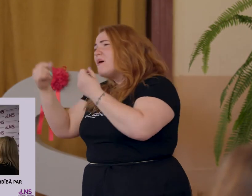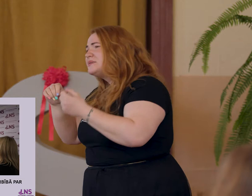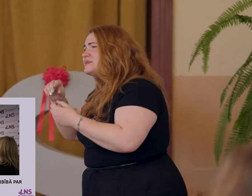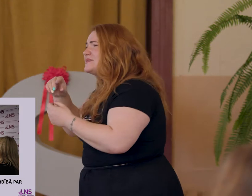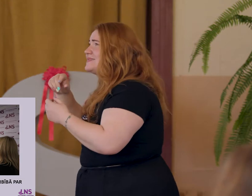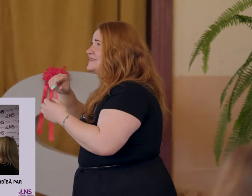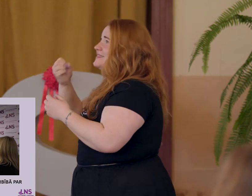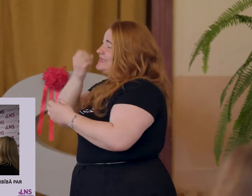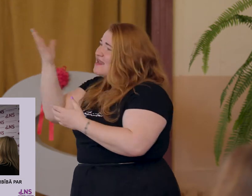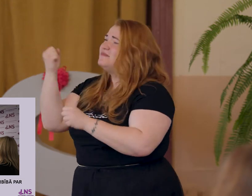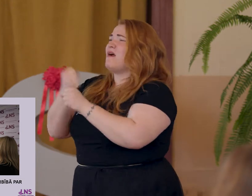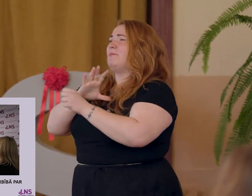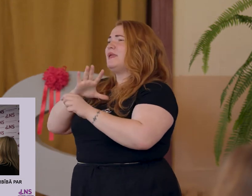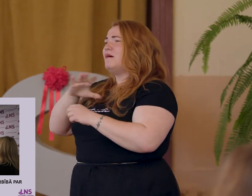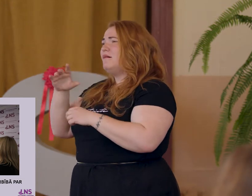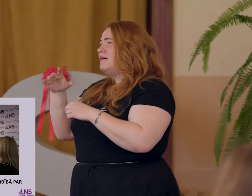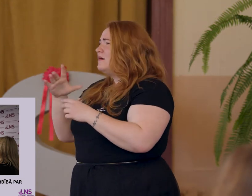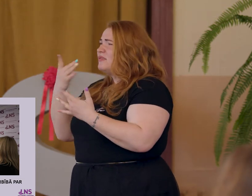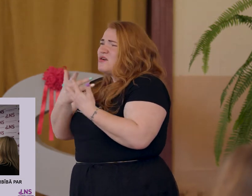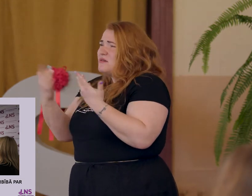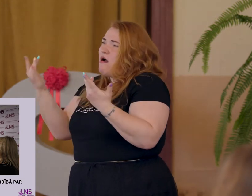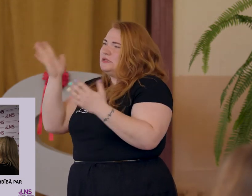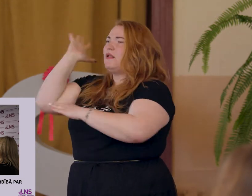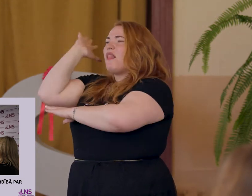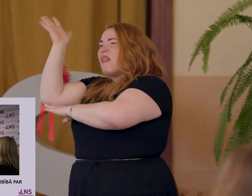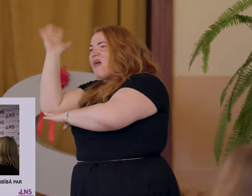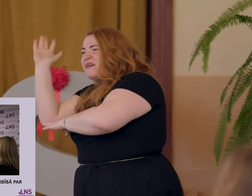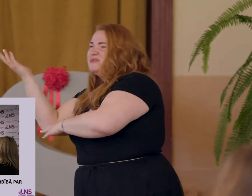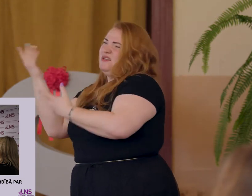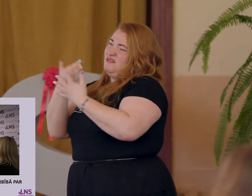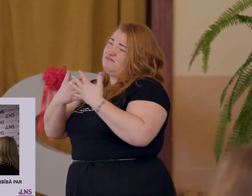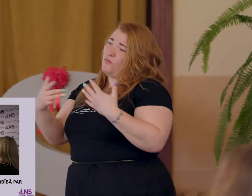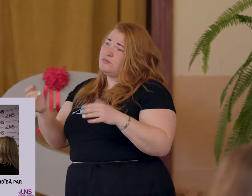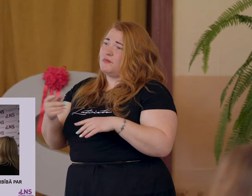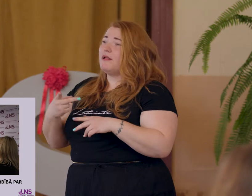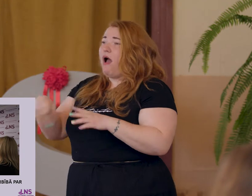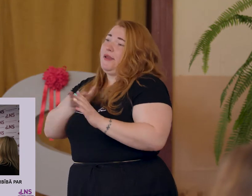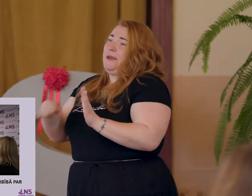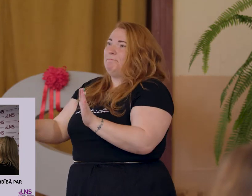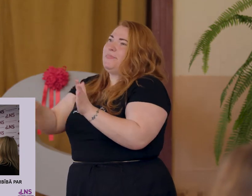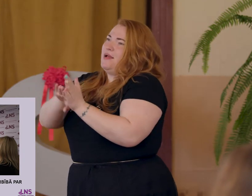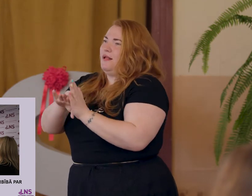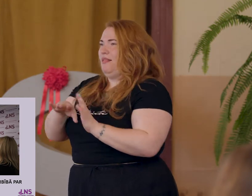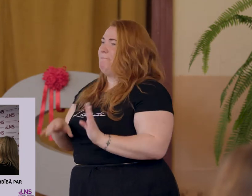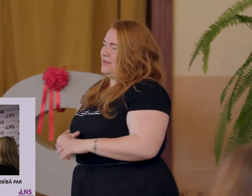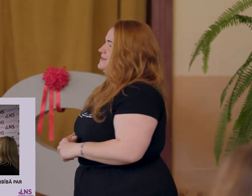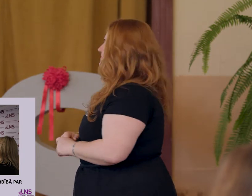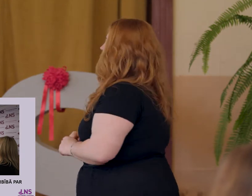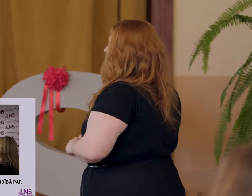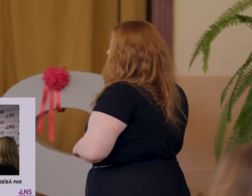arī dažādas apmaiņas, un mums arī tā papārdas iets, jā, nodarbības, tas ir tā kā seksualitātes tēma, arī